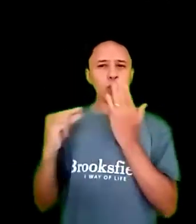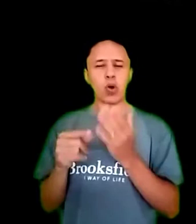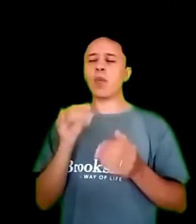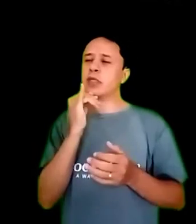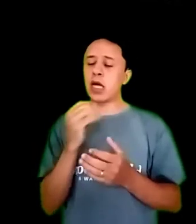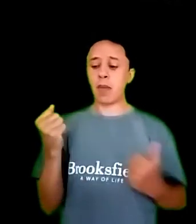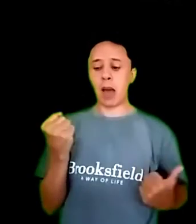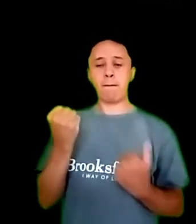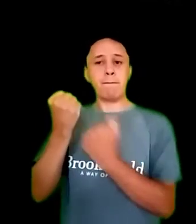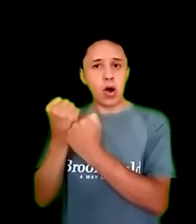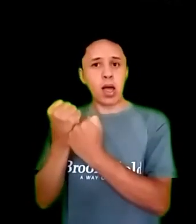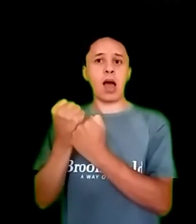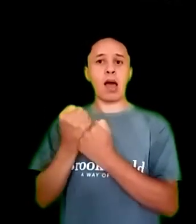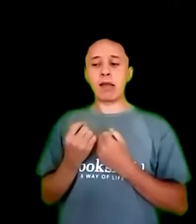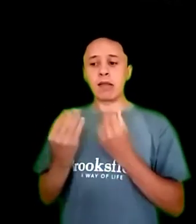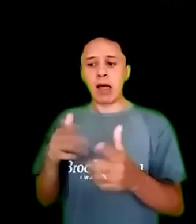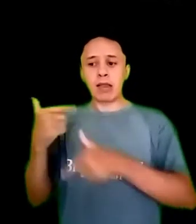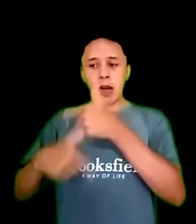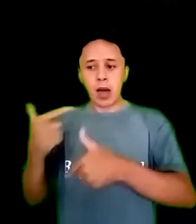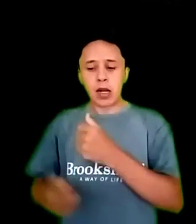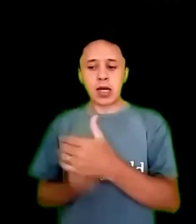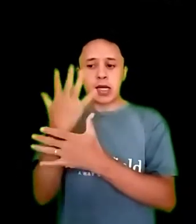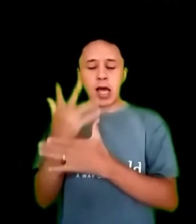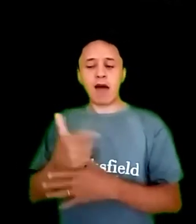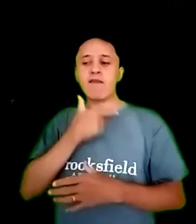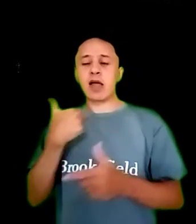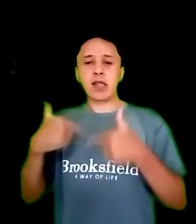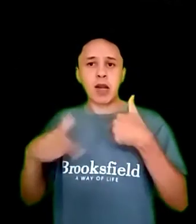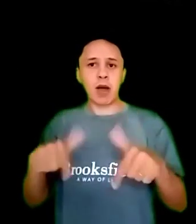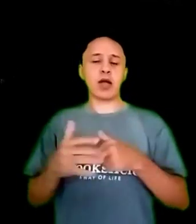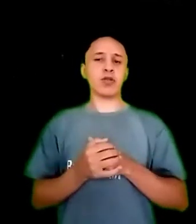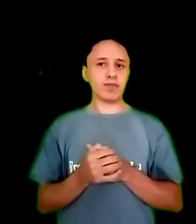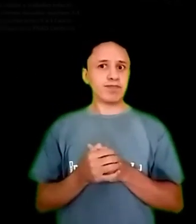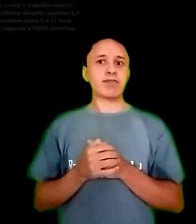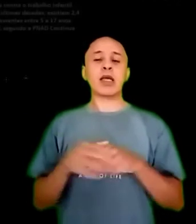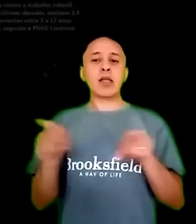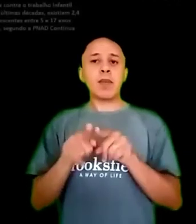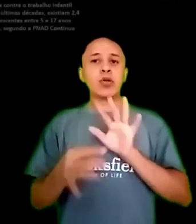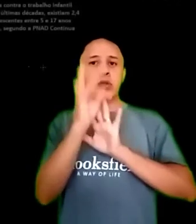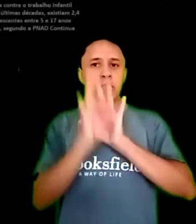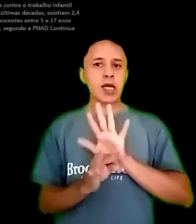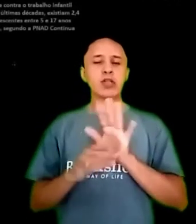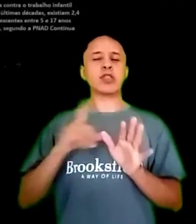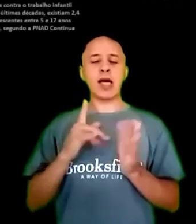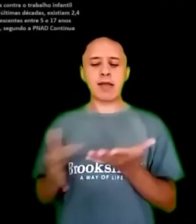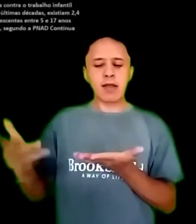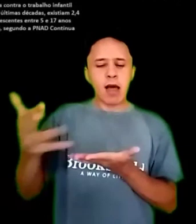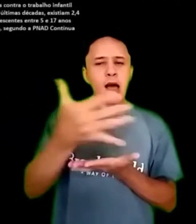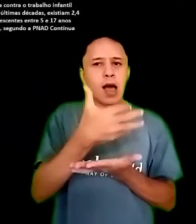estabelecer programas de apoio, gerar oportunidades de trabalho, enfim. Além disso, numa outra parte do texto, nós temos